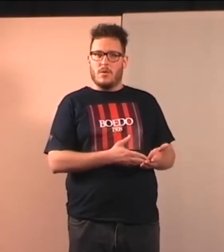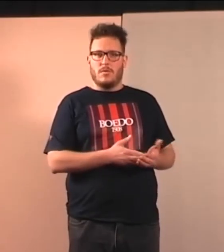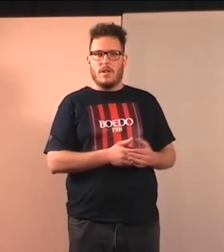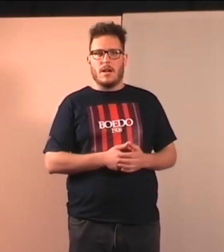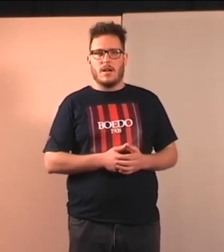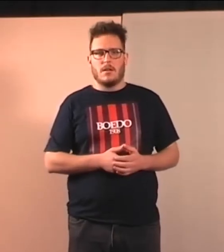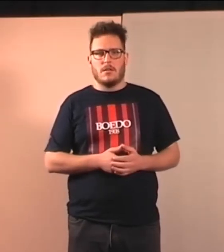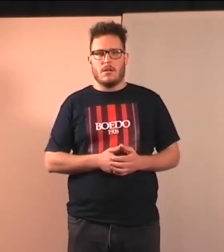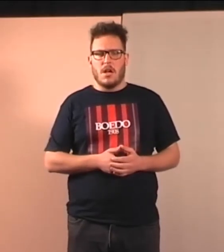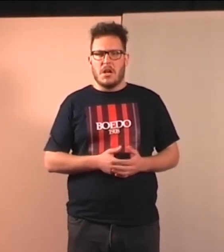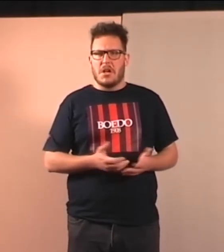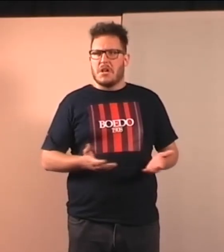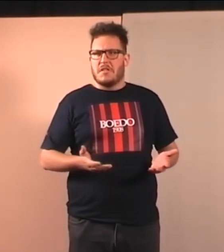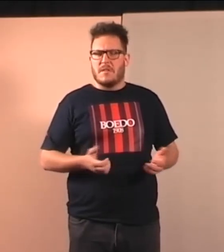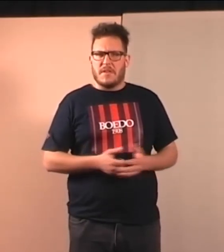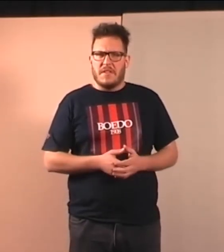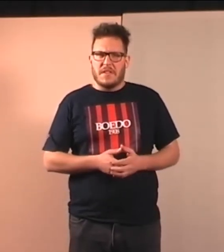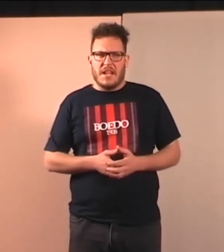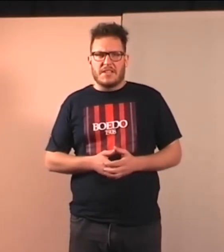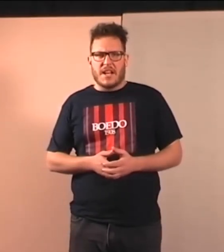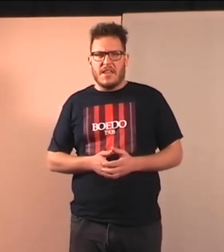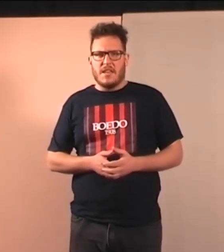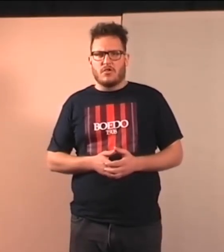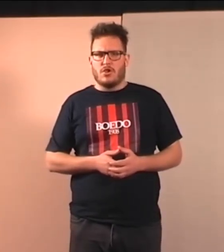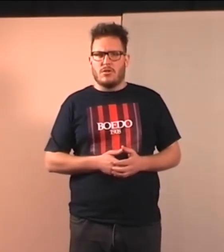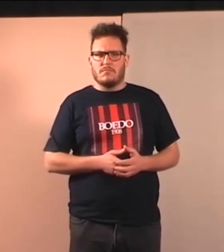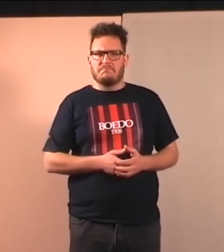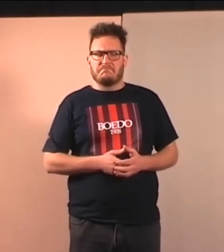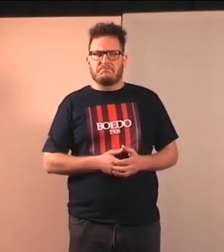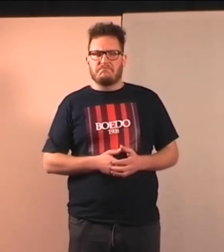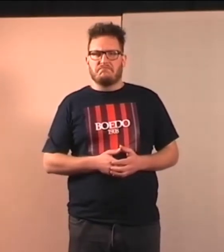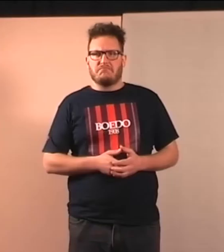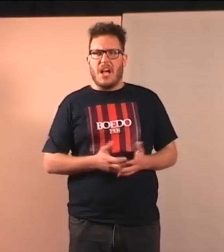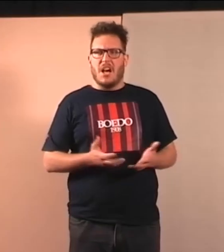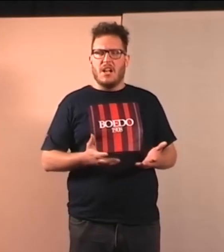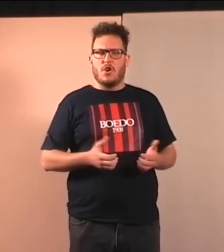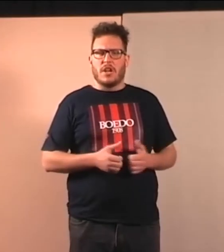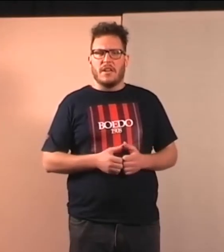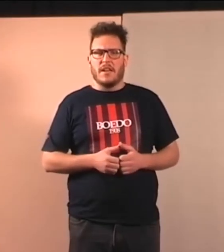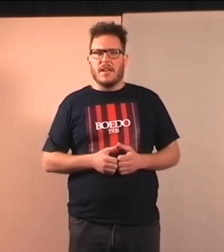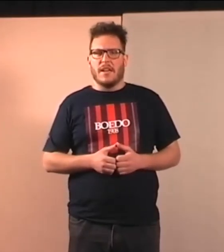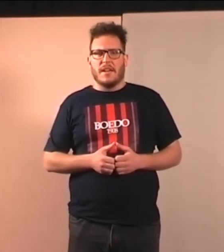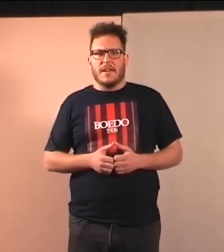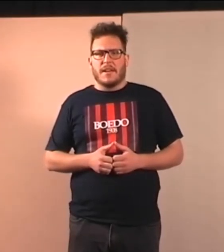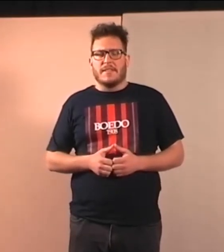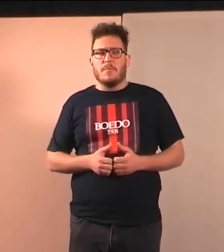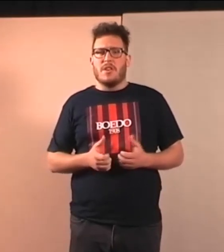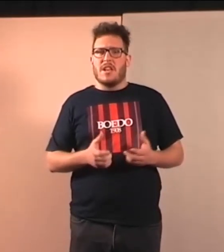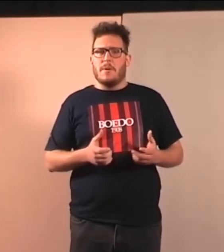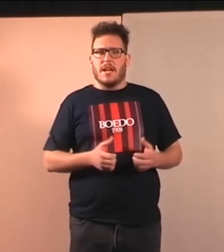denuncia? Siempre se dice que las tragedias son algo que se pueden evitar